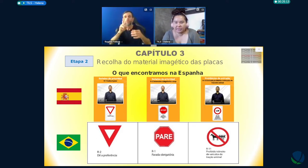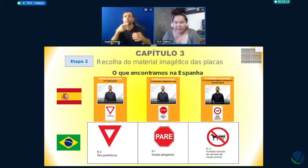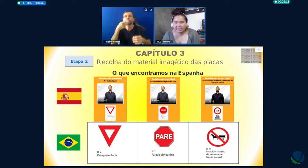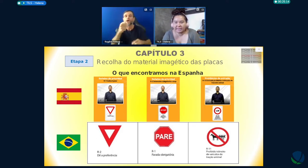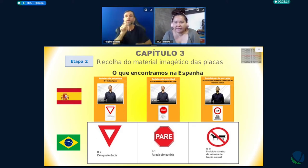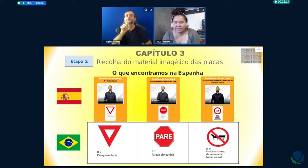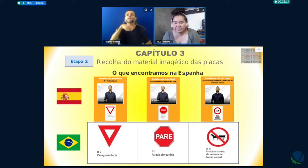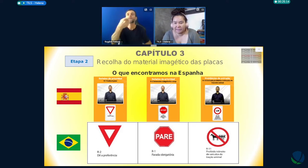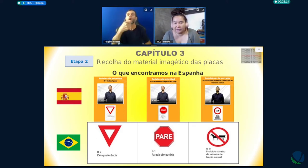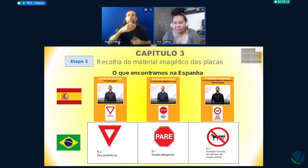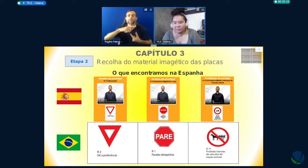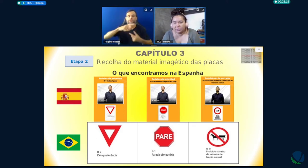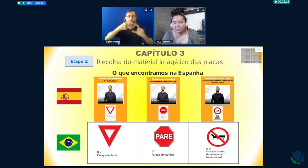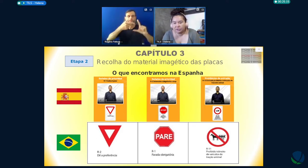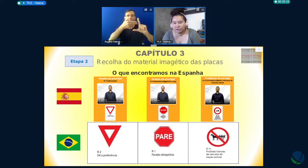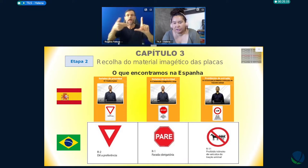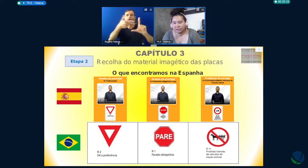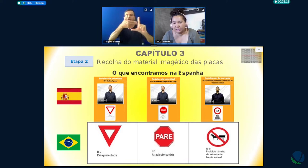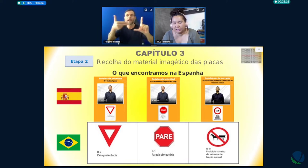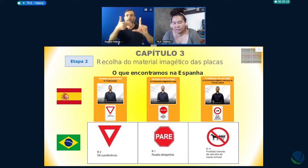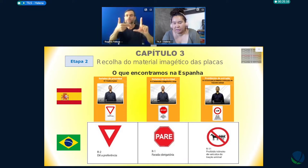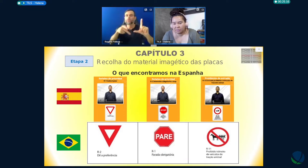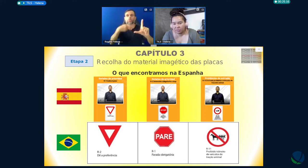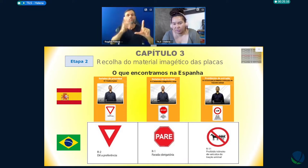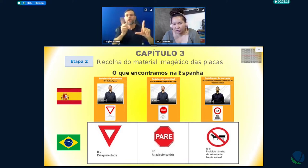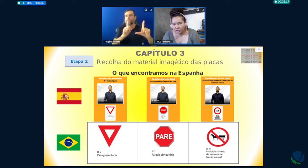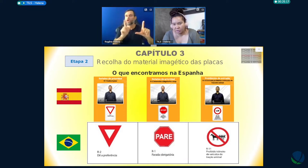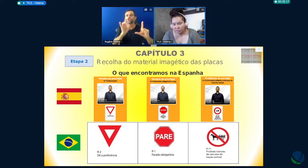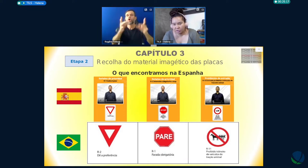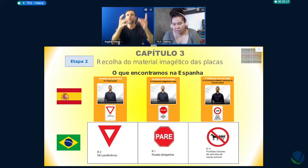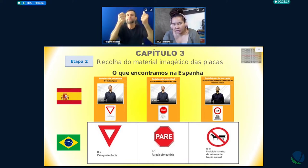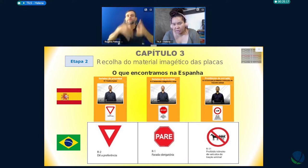e traz a definição